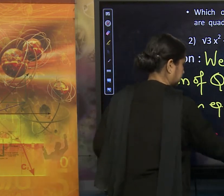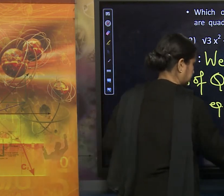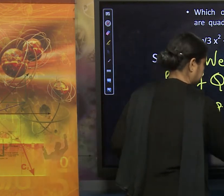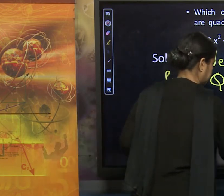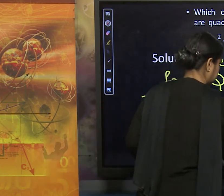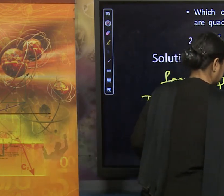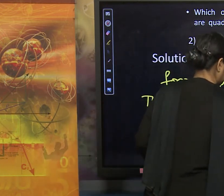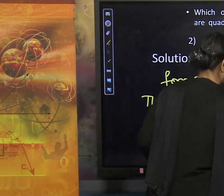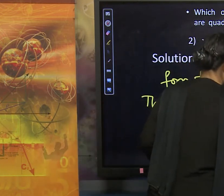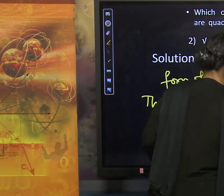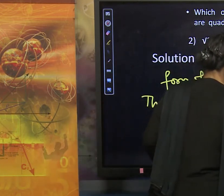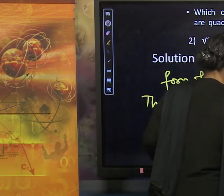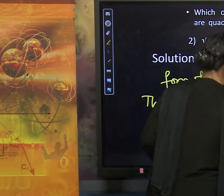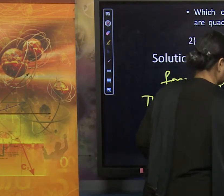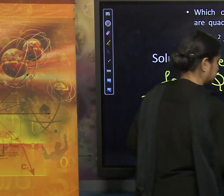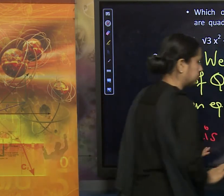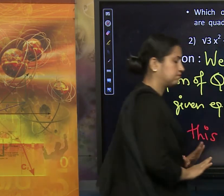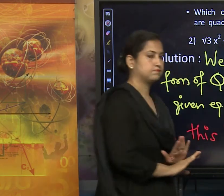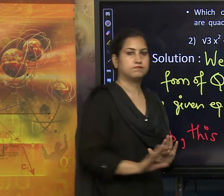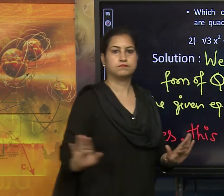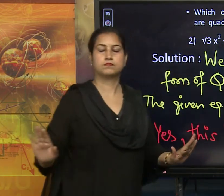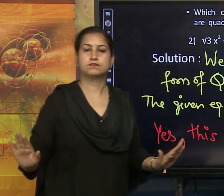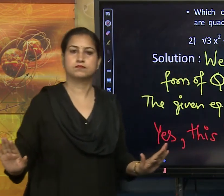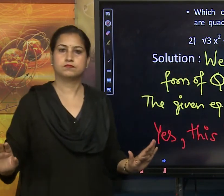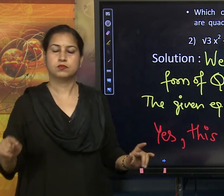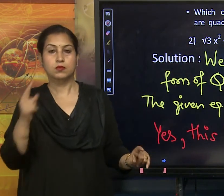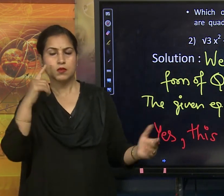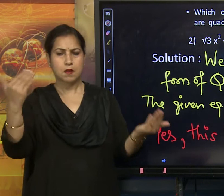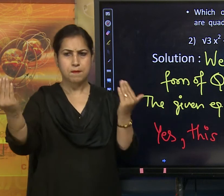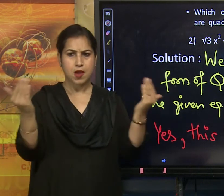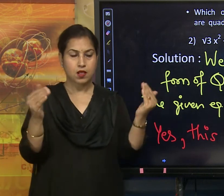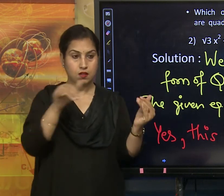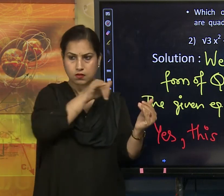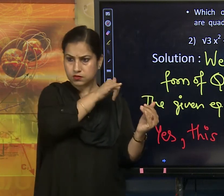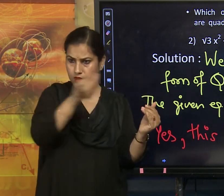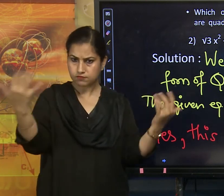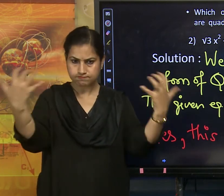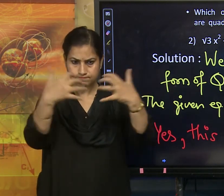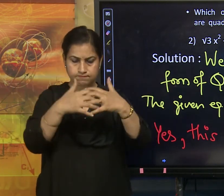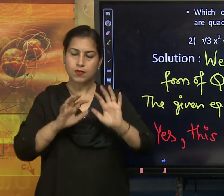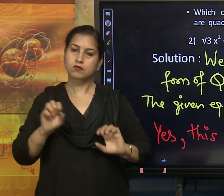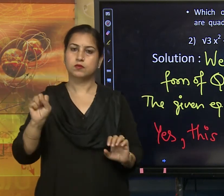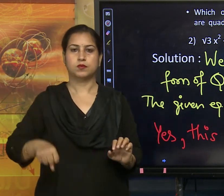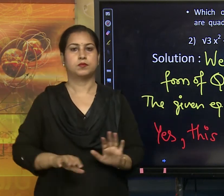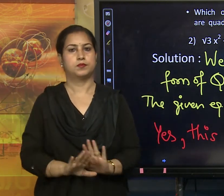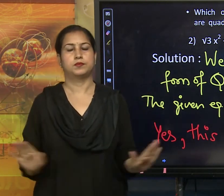क्वाड्रेटिक इक्वेशन है। ये हमारा उत्तर हो गया। तो हमने उसको कंपेयर करके देखना